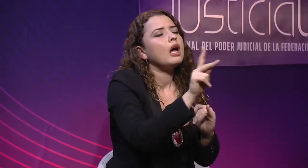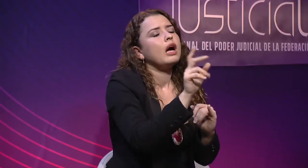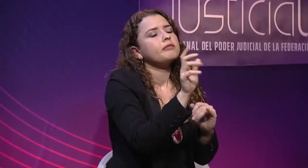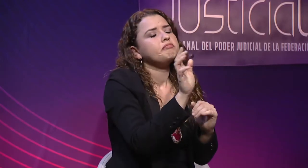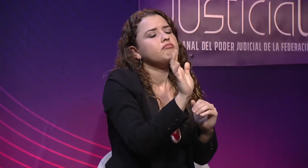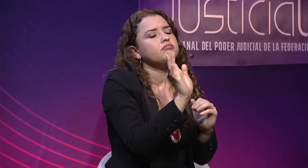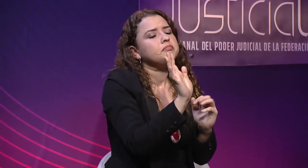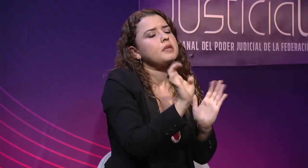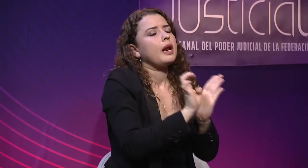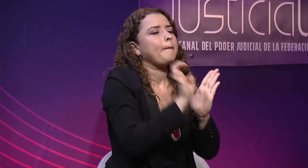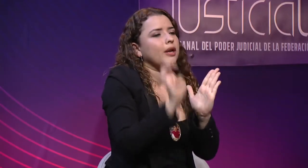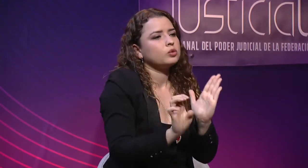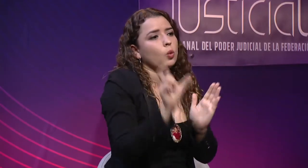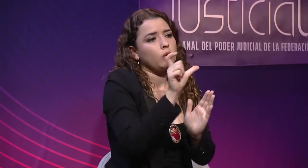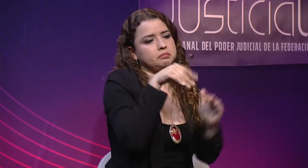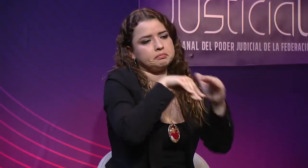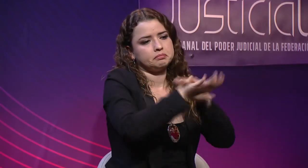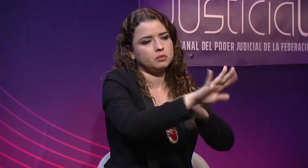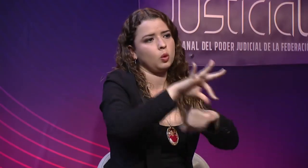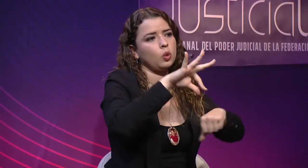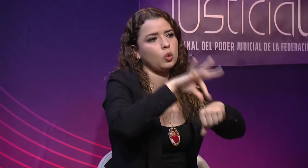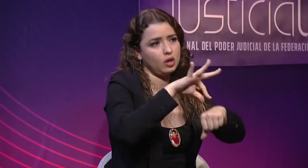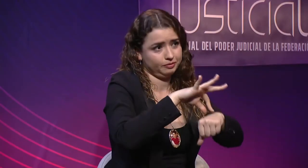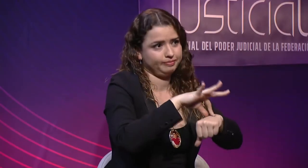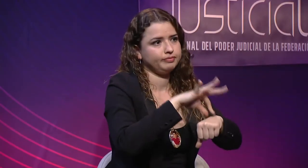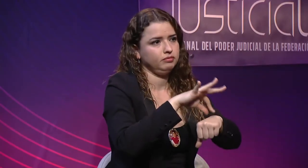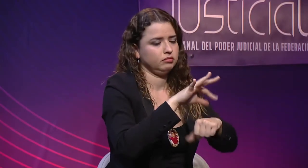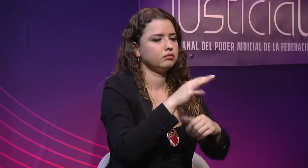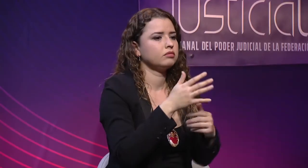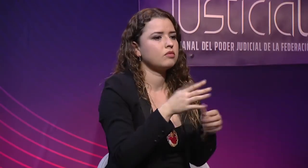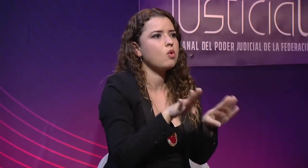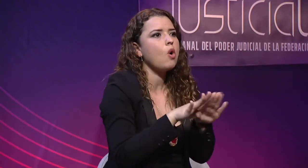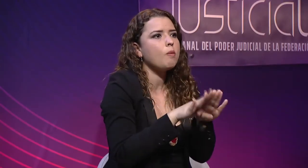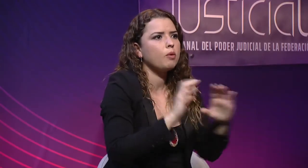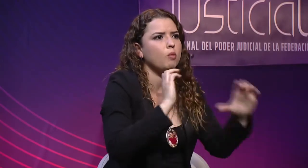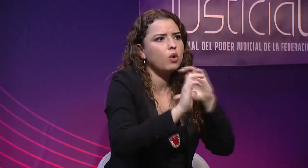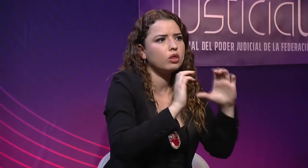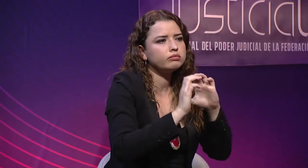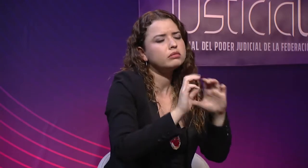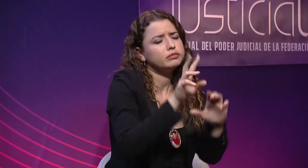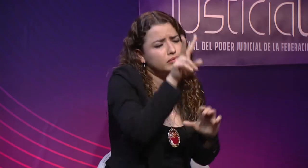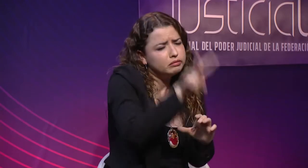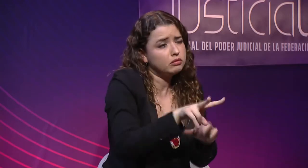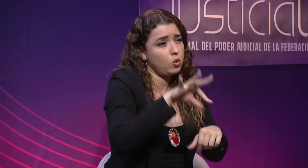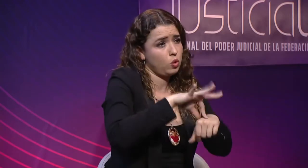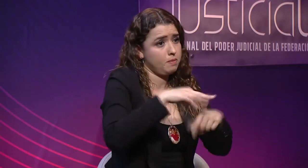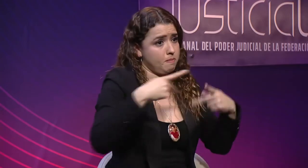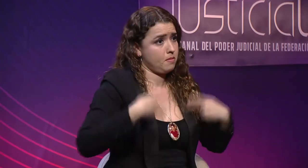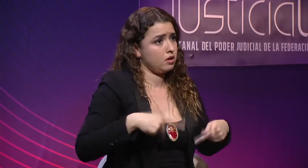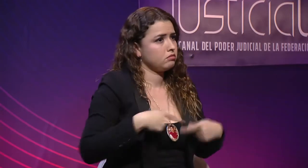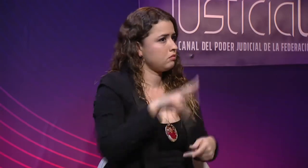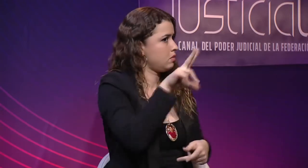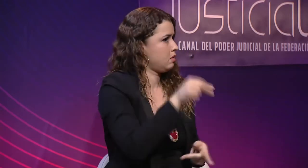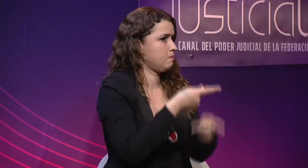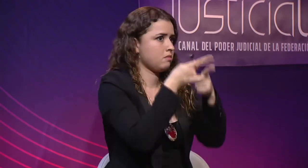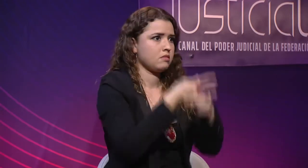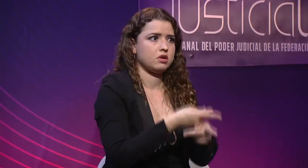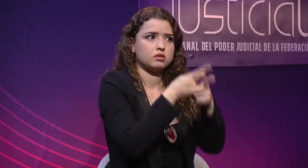obliga a usar algún intérprete. Sin embargo, cuando asisten al doctor, por ejemplo, la comunicación con el doctor,